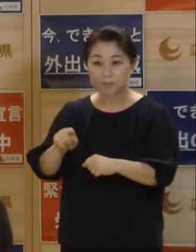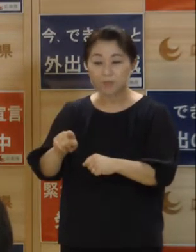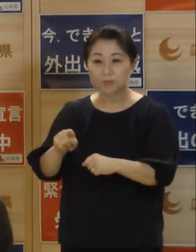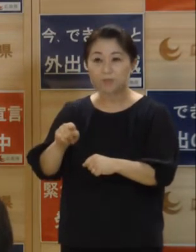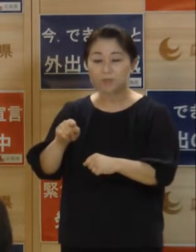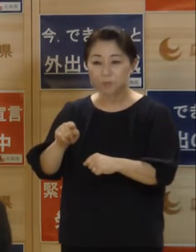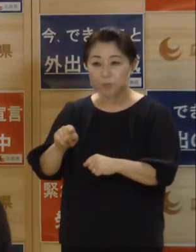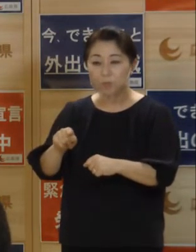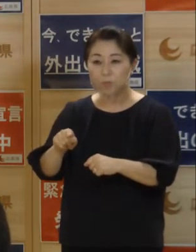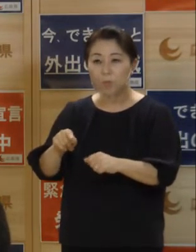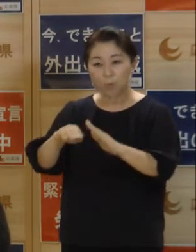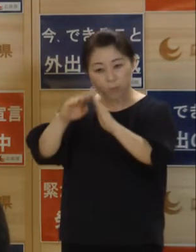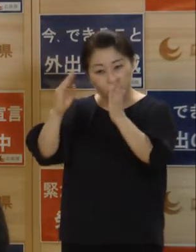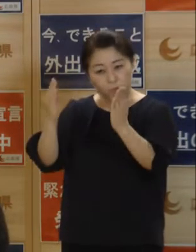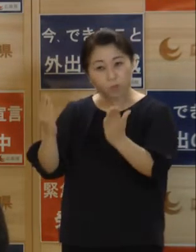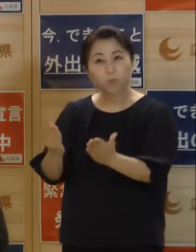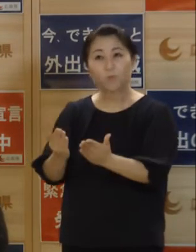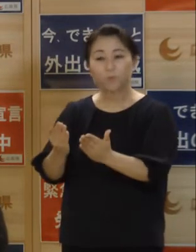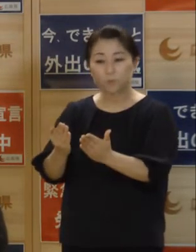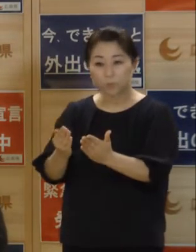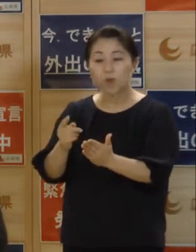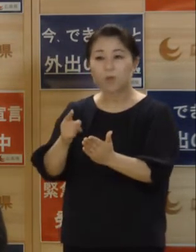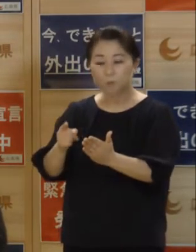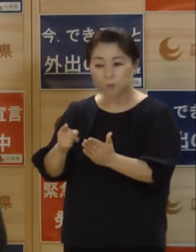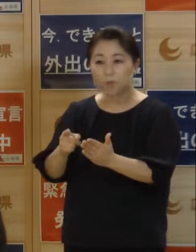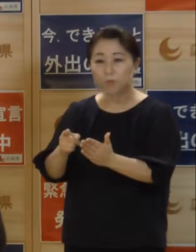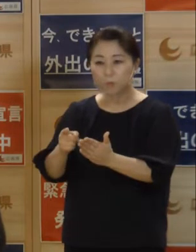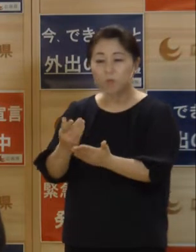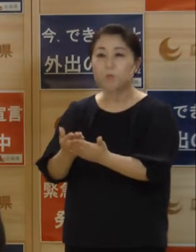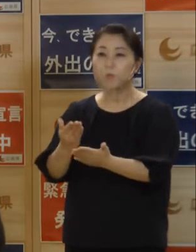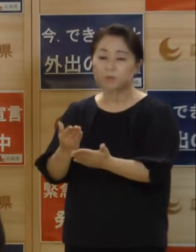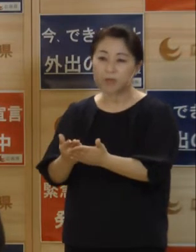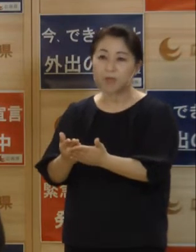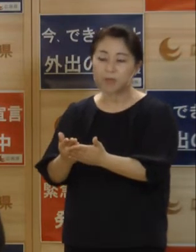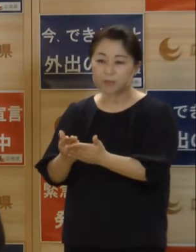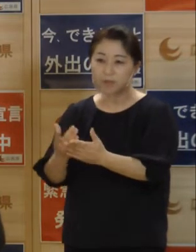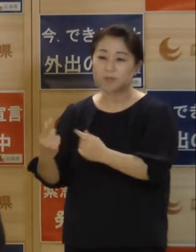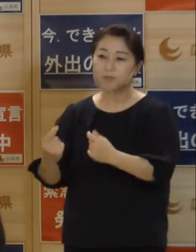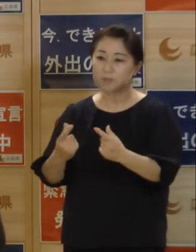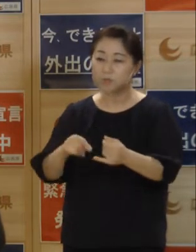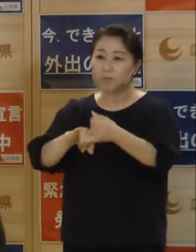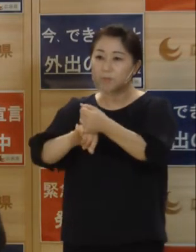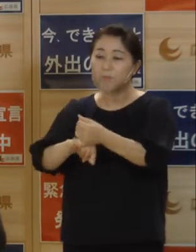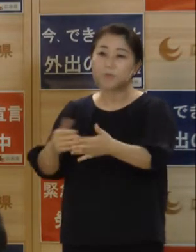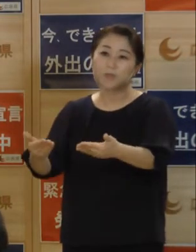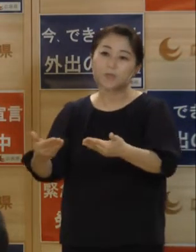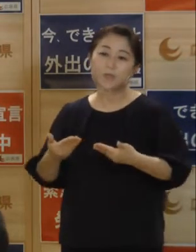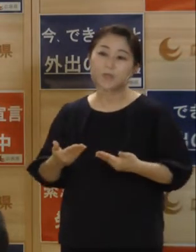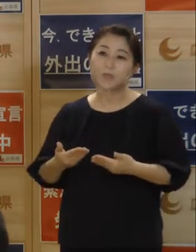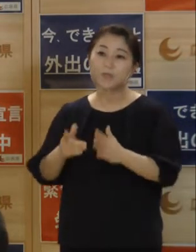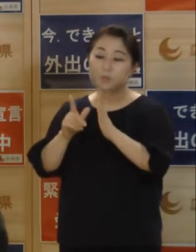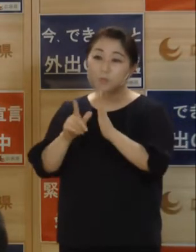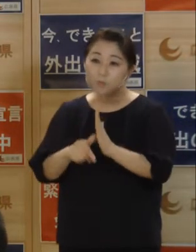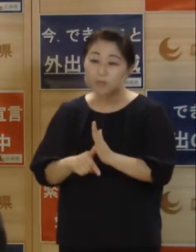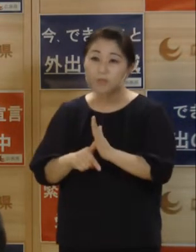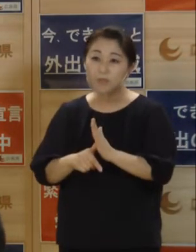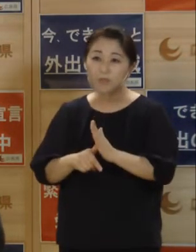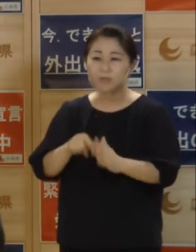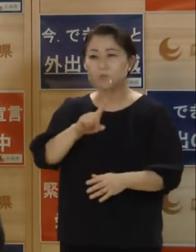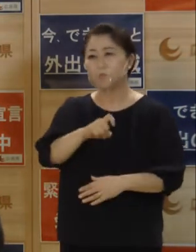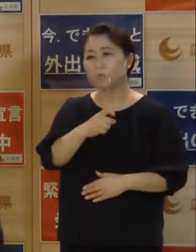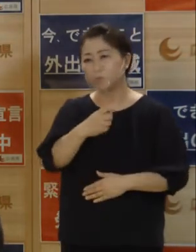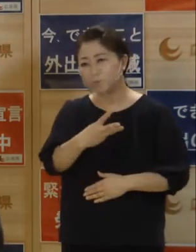そのほとんどがこの要請に応じていただいているという状況の中でですね、13店舗